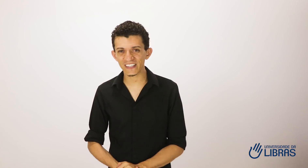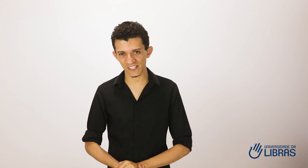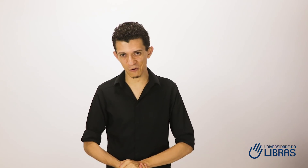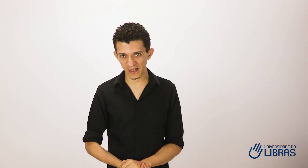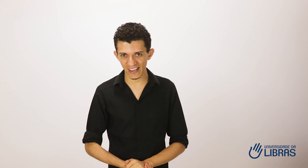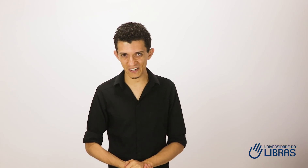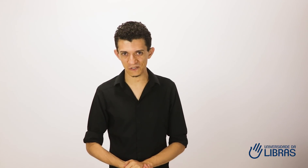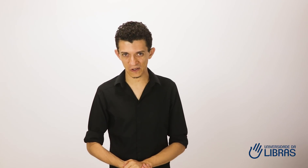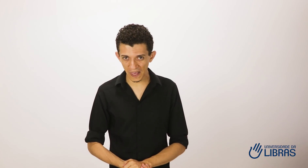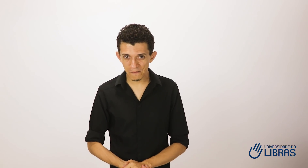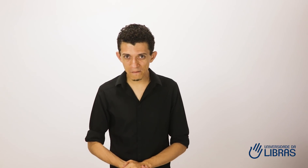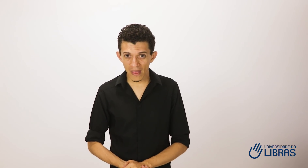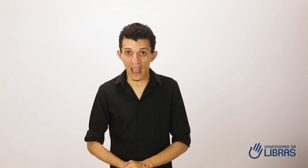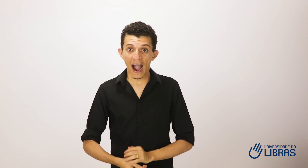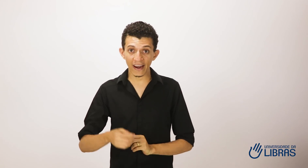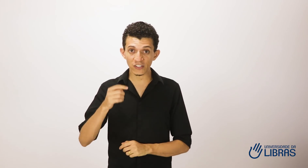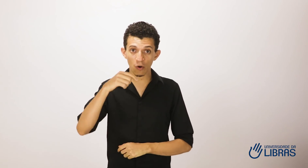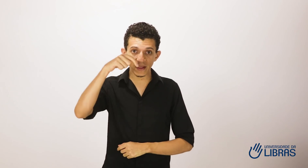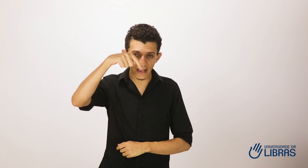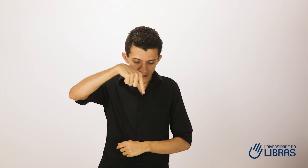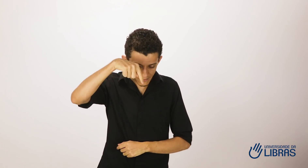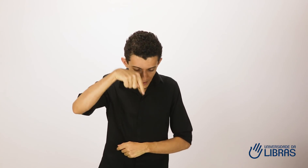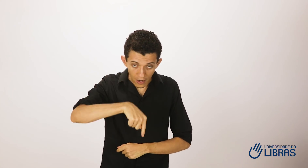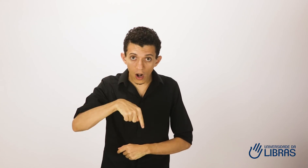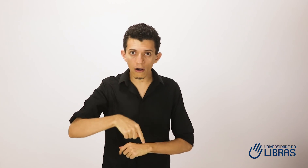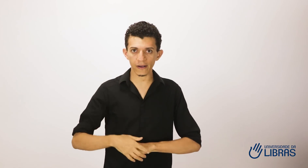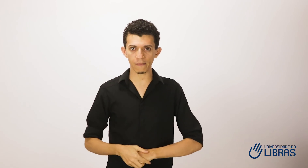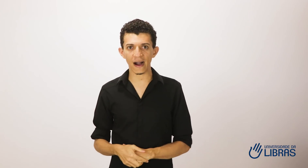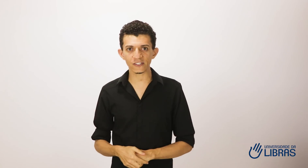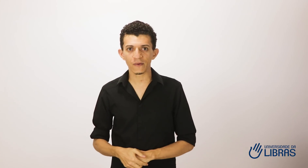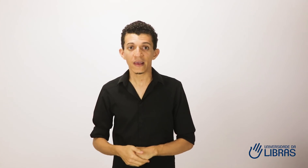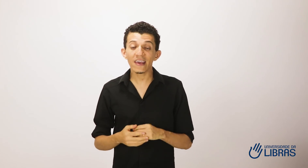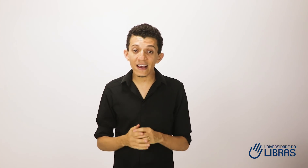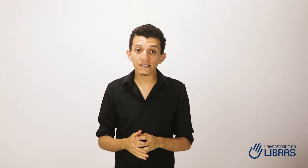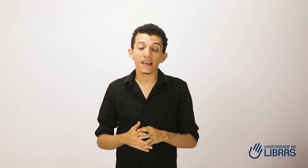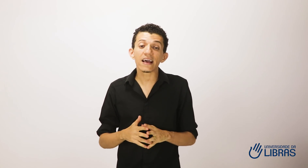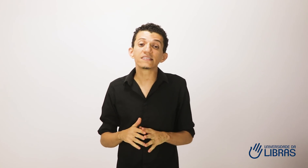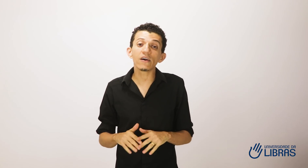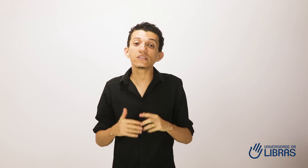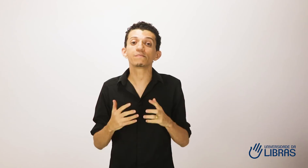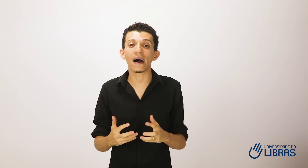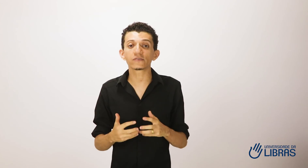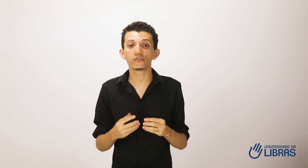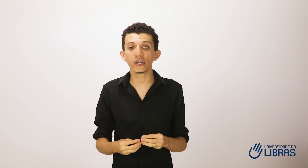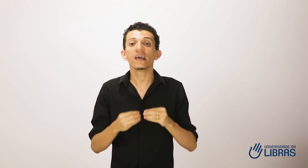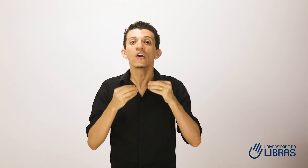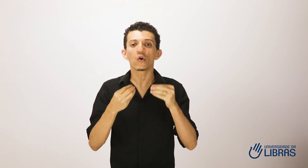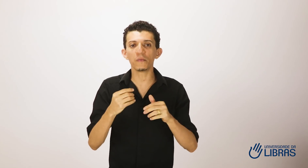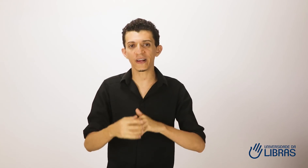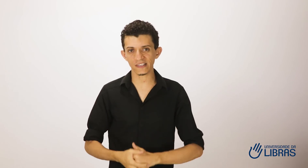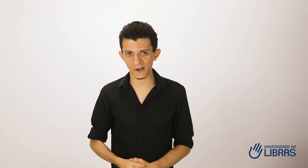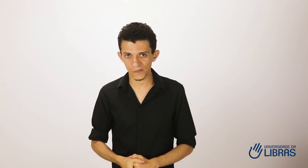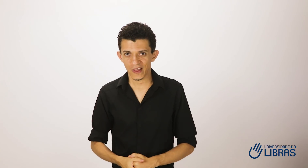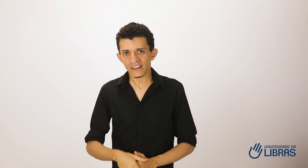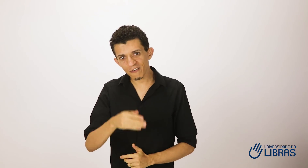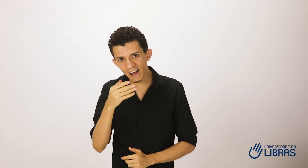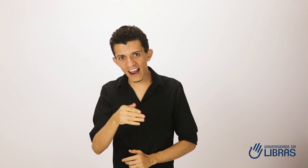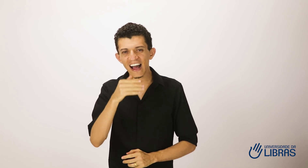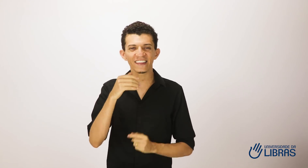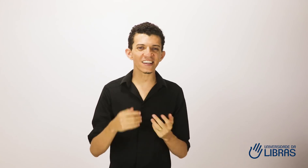desses comentários, ok? A área de comentários está logo aqui embaixo e esse é seu espaço de comunicação. Então vai lá, deixa